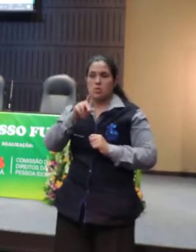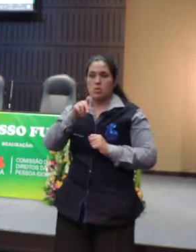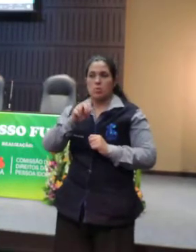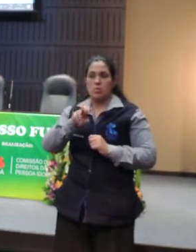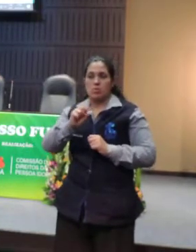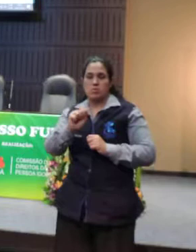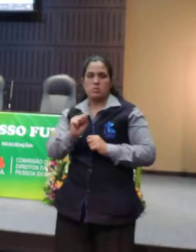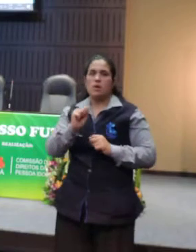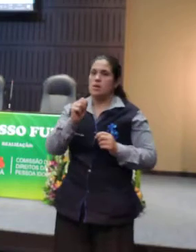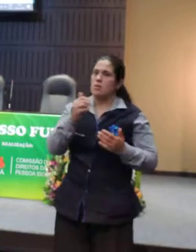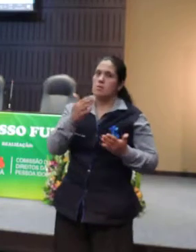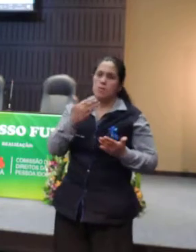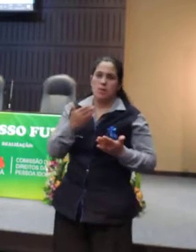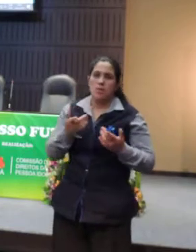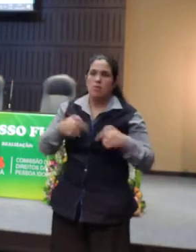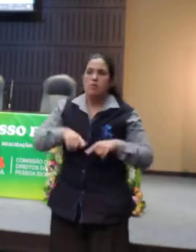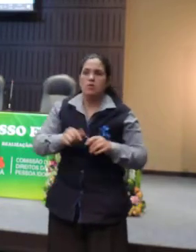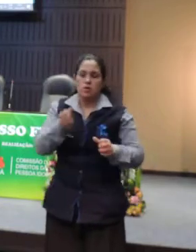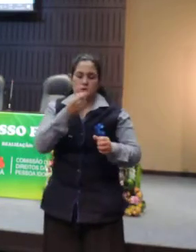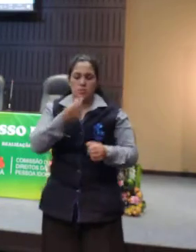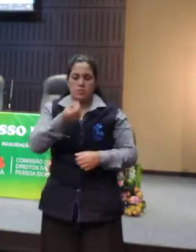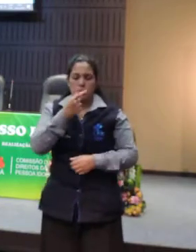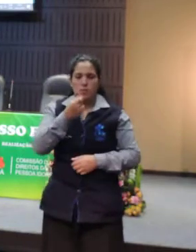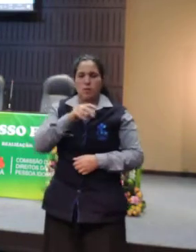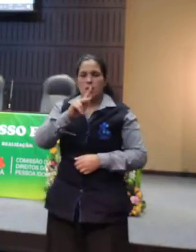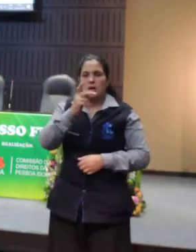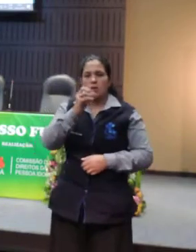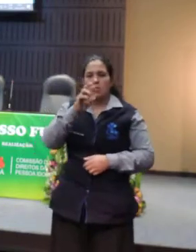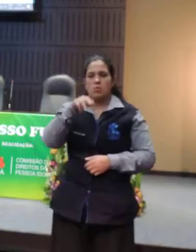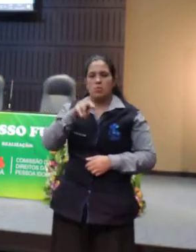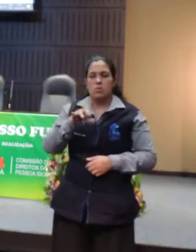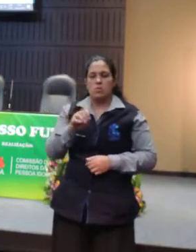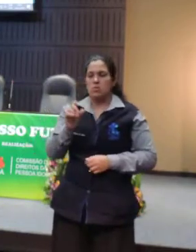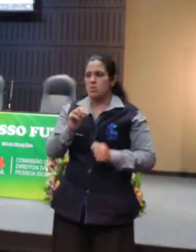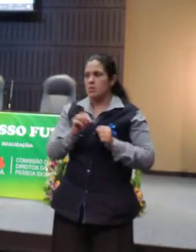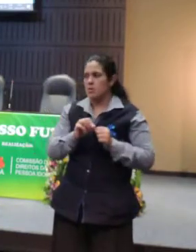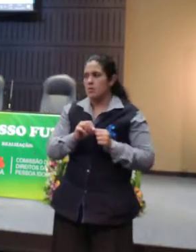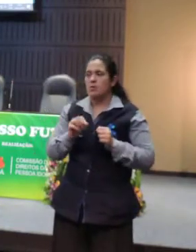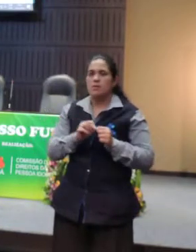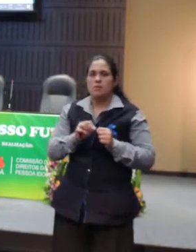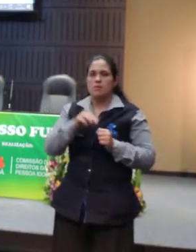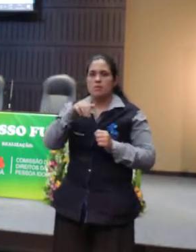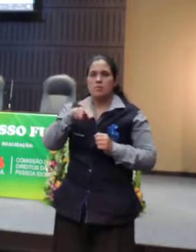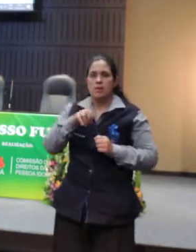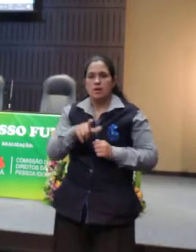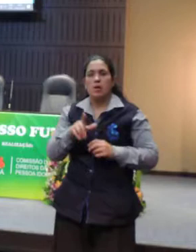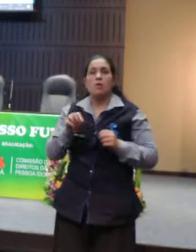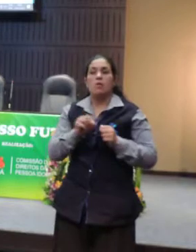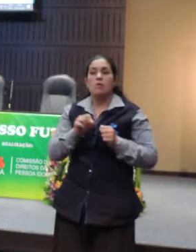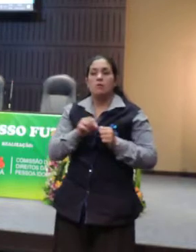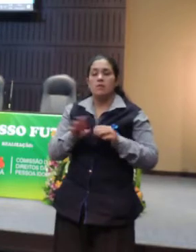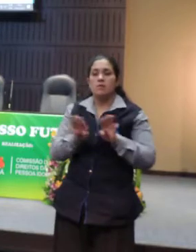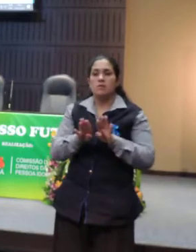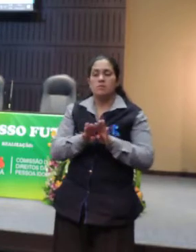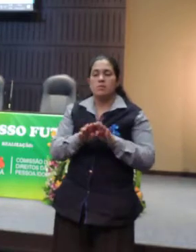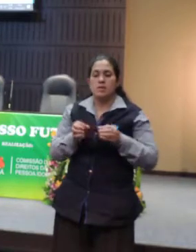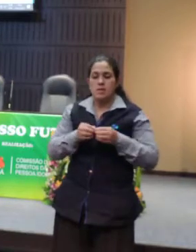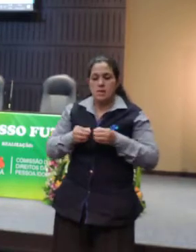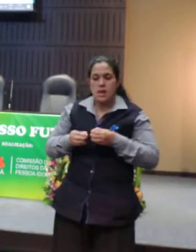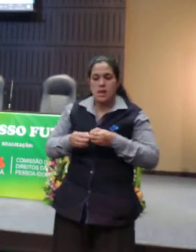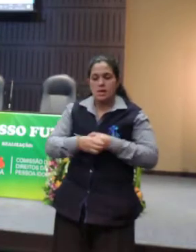hormônio. Não sabe que tem que repor vitamina. Não repõe hormônio, não repõe minerais, deixa que as células, os telômeros